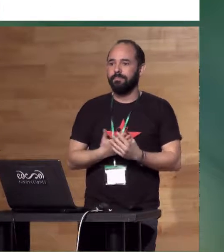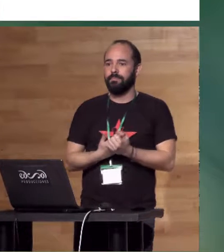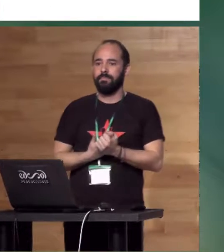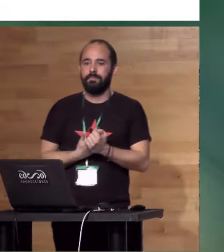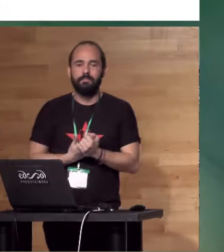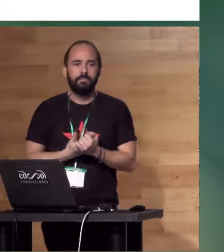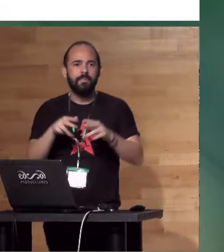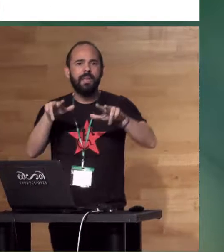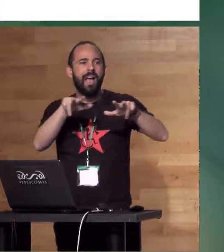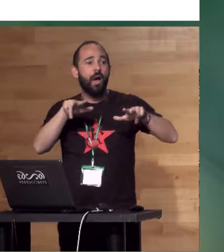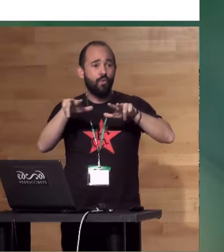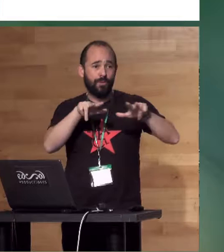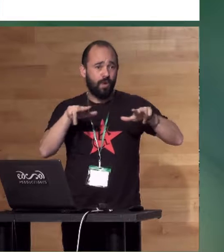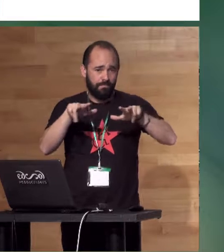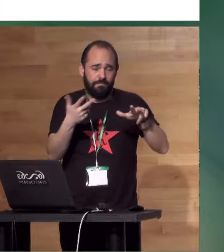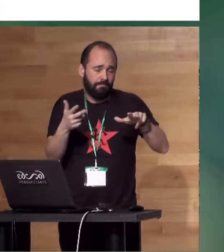Bien.